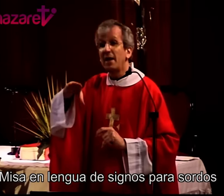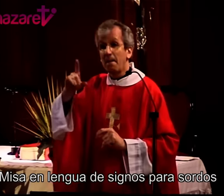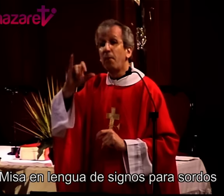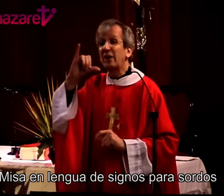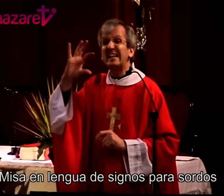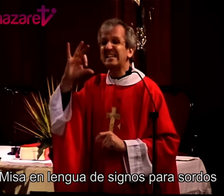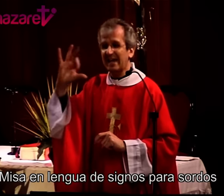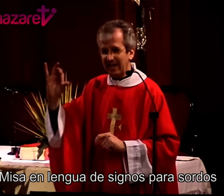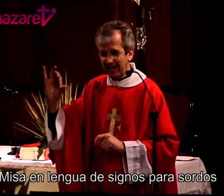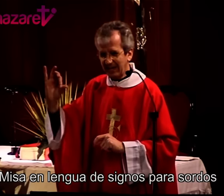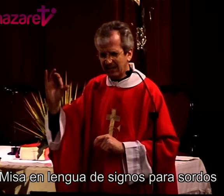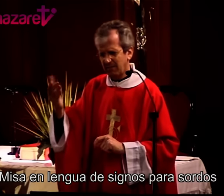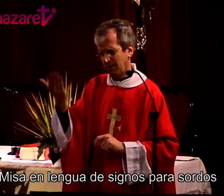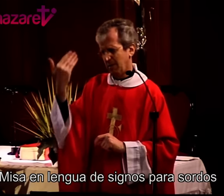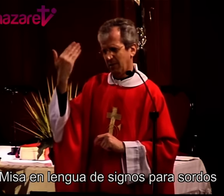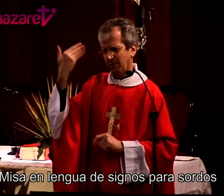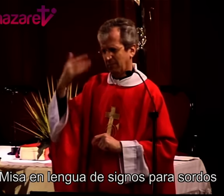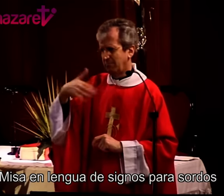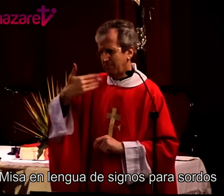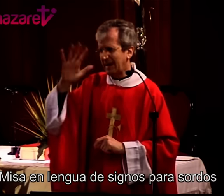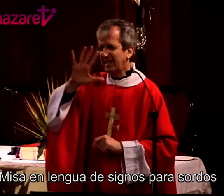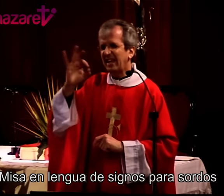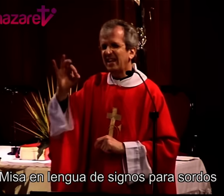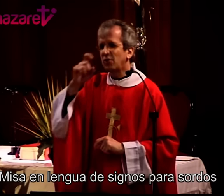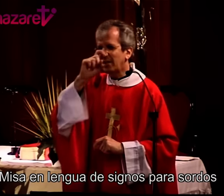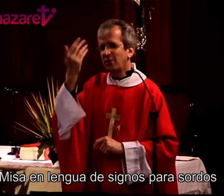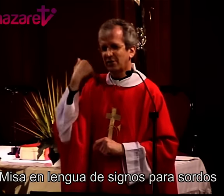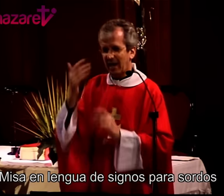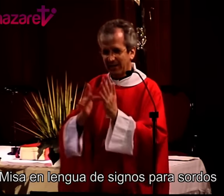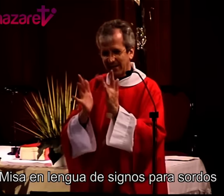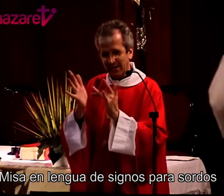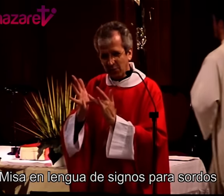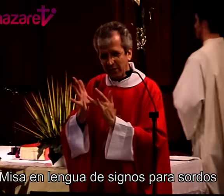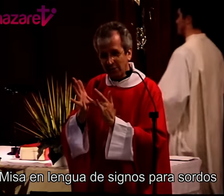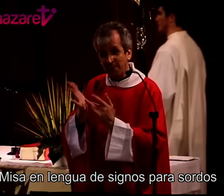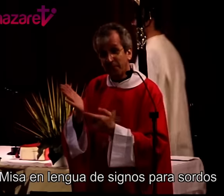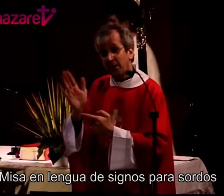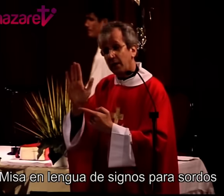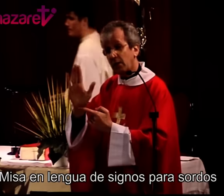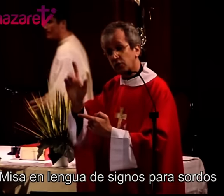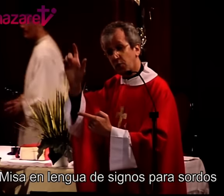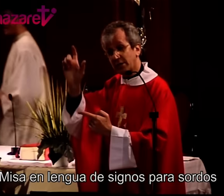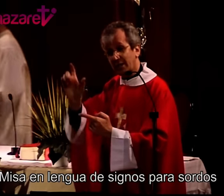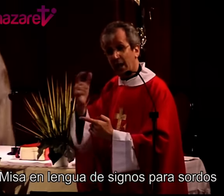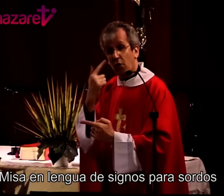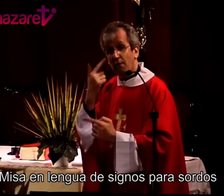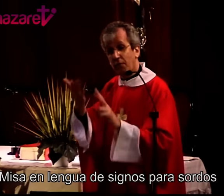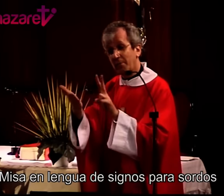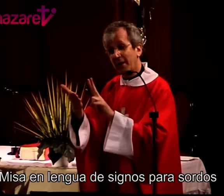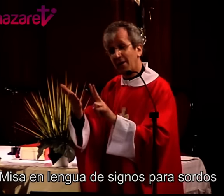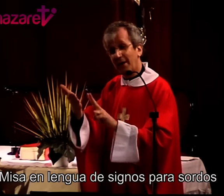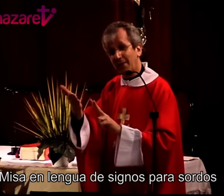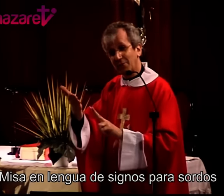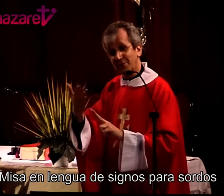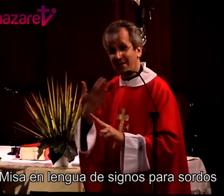proféticamente por Isaías, más de 500 años antes de Jesucristo, y que nos muestra,